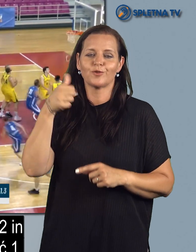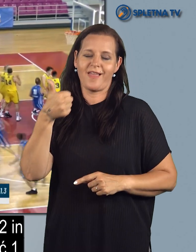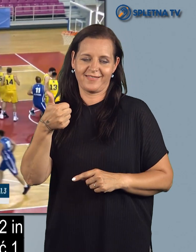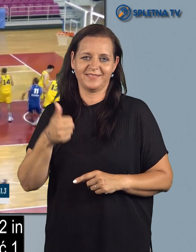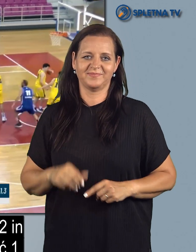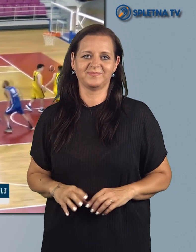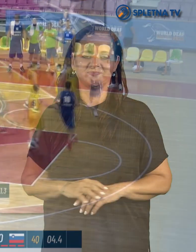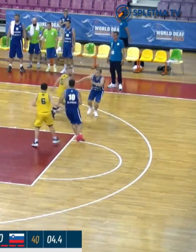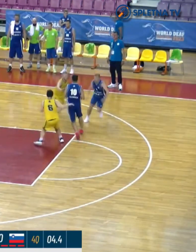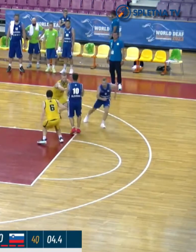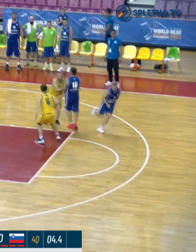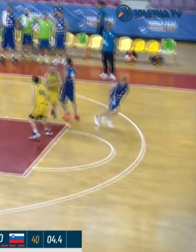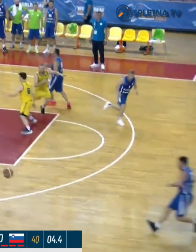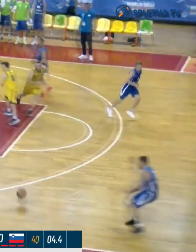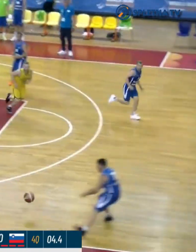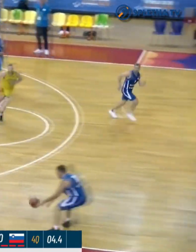Aleksander Perić 1.